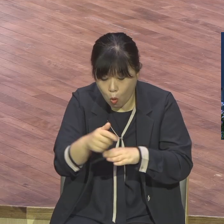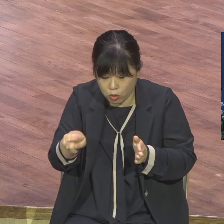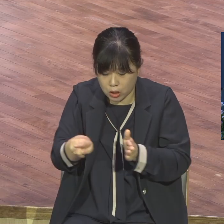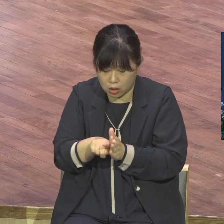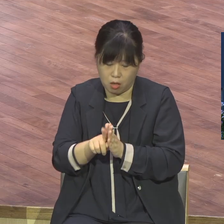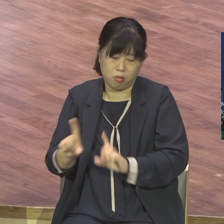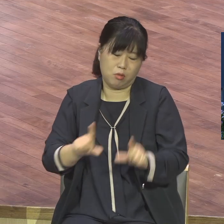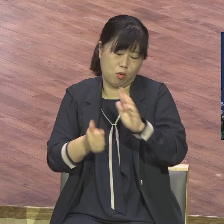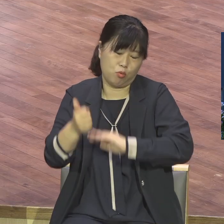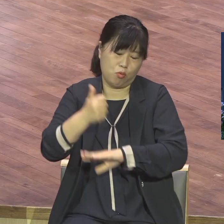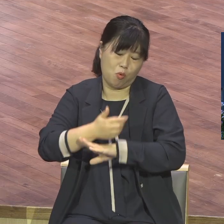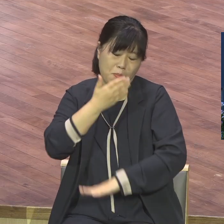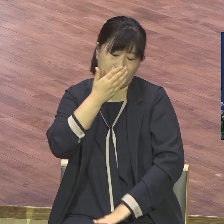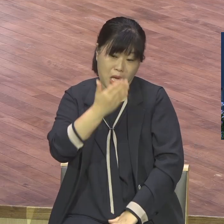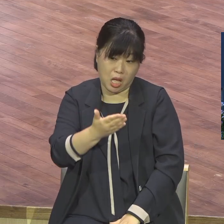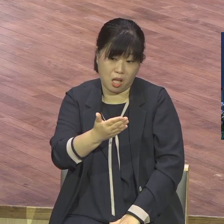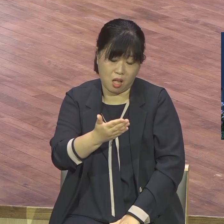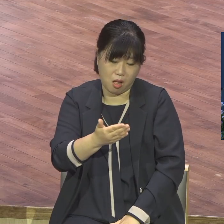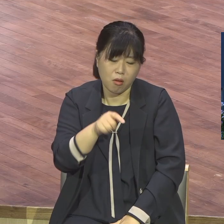것이다.